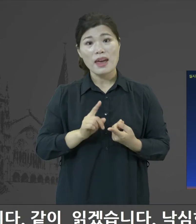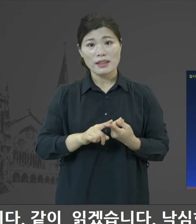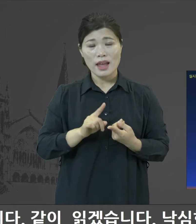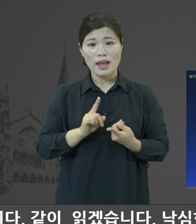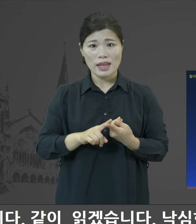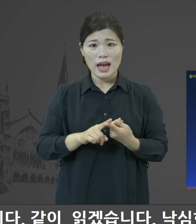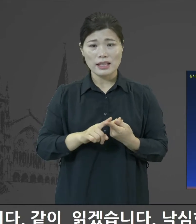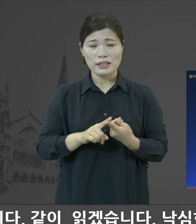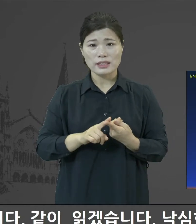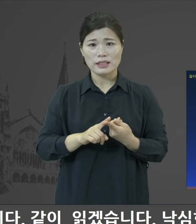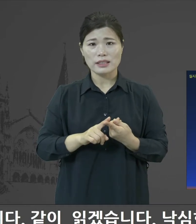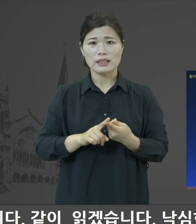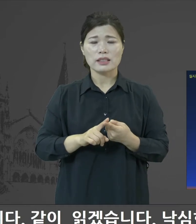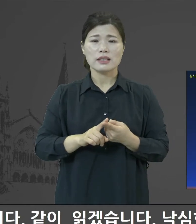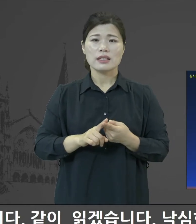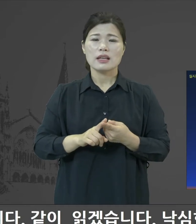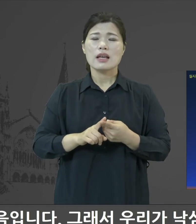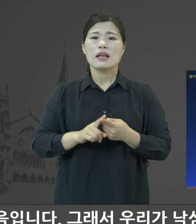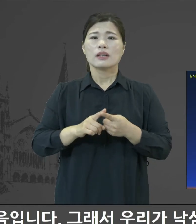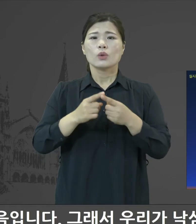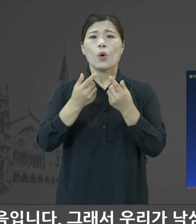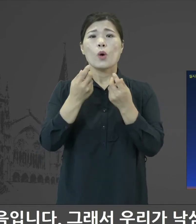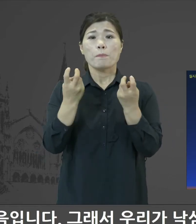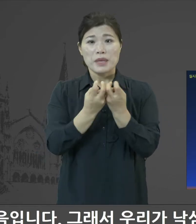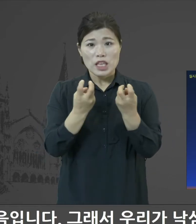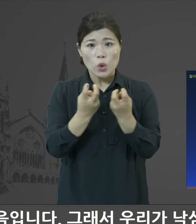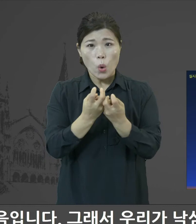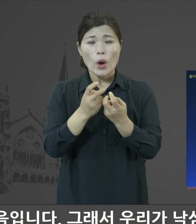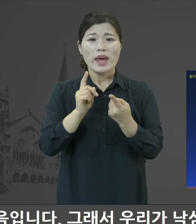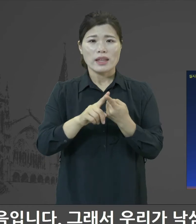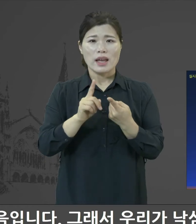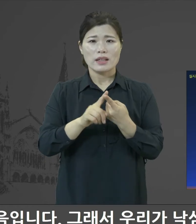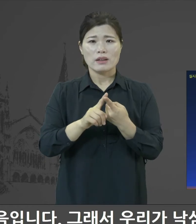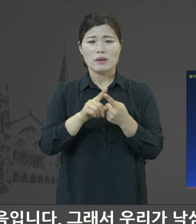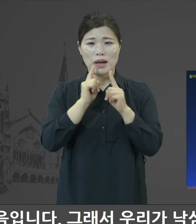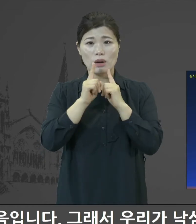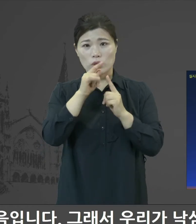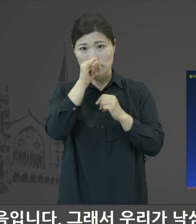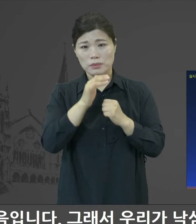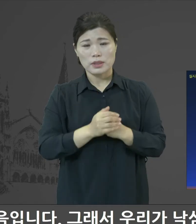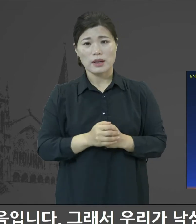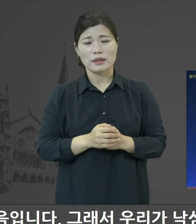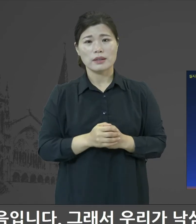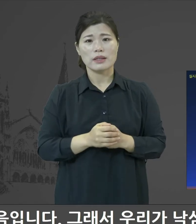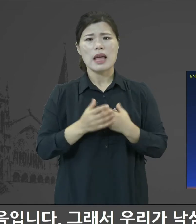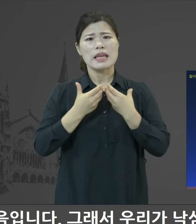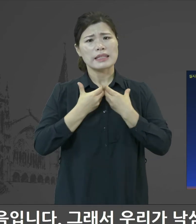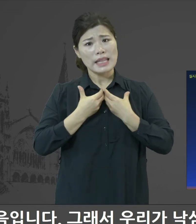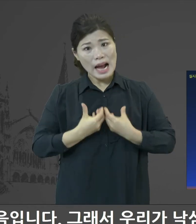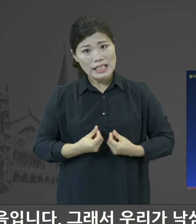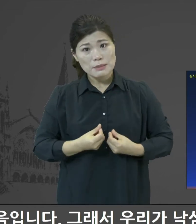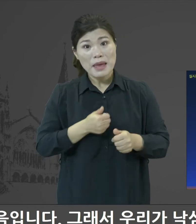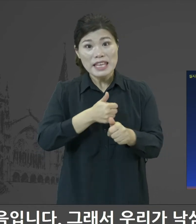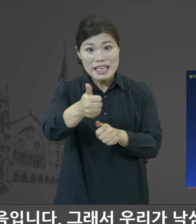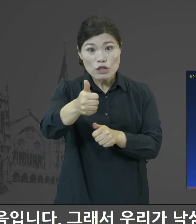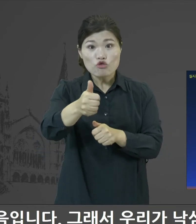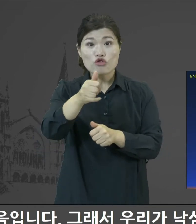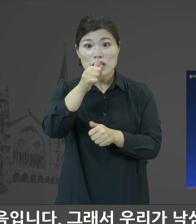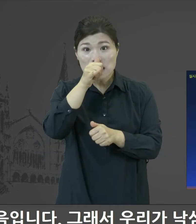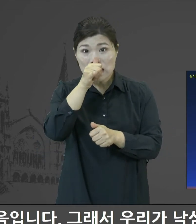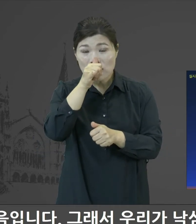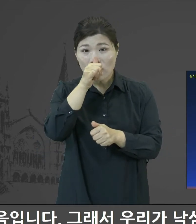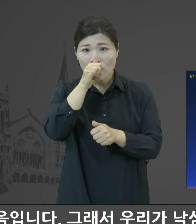대한 이해 및 낙심을 이기는 비결 첫 번째 교훈을 받을 수 있습니다. 여러분, 우리가 낙심하면요,